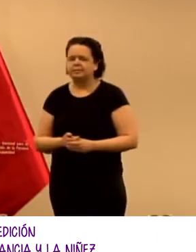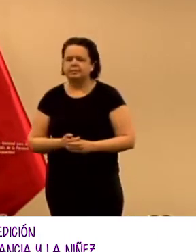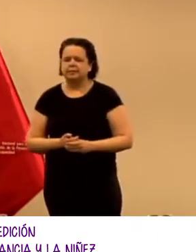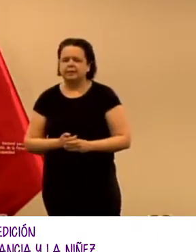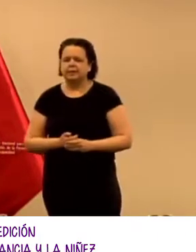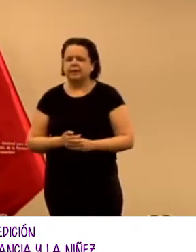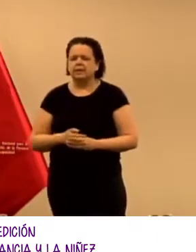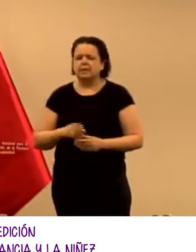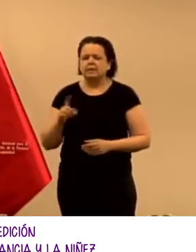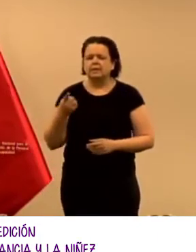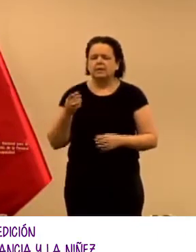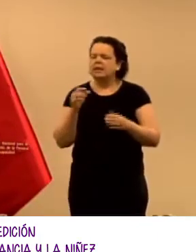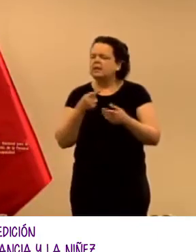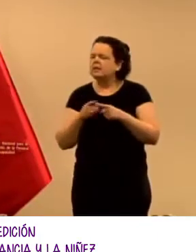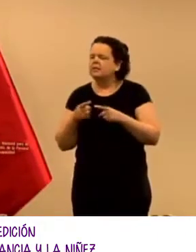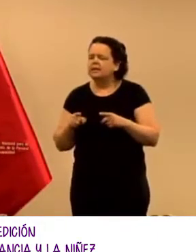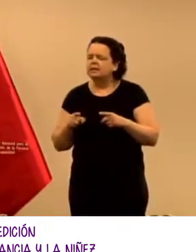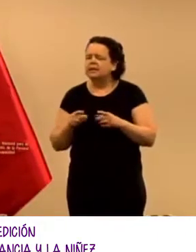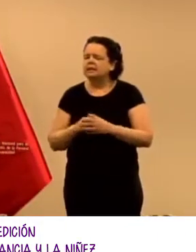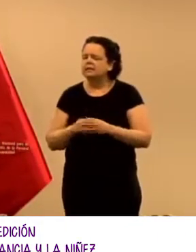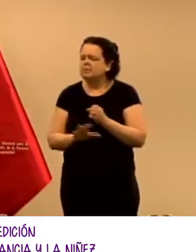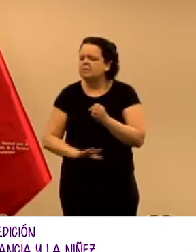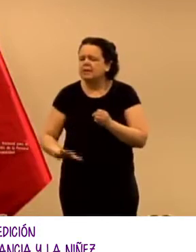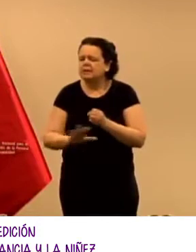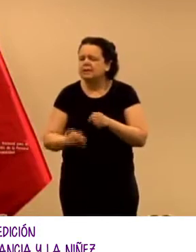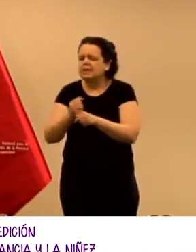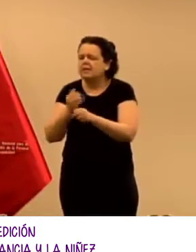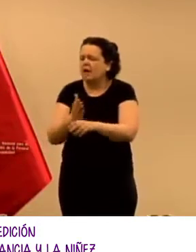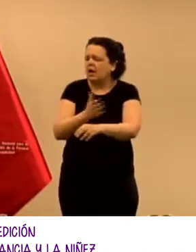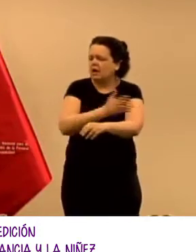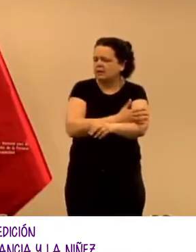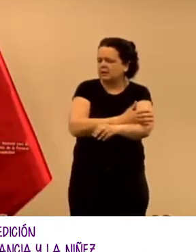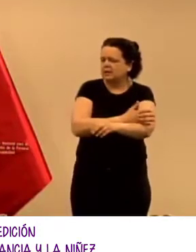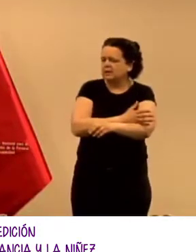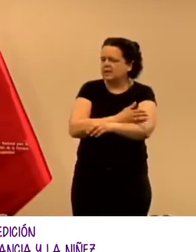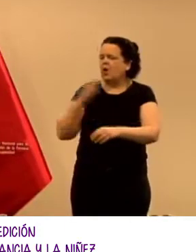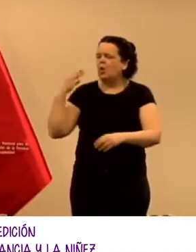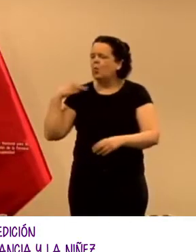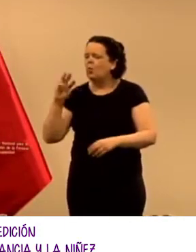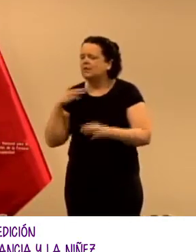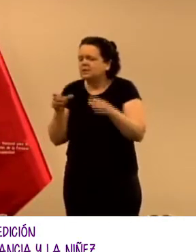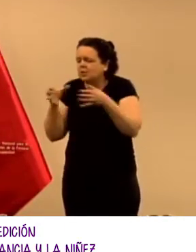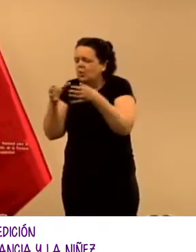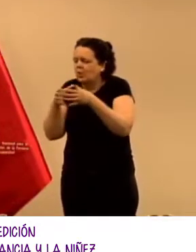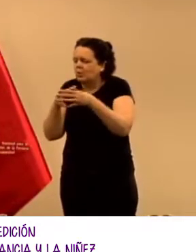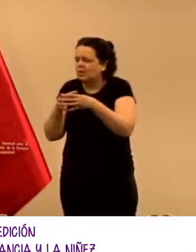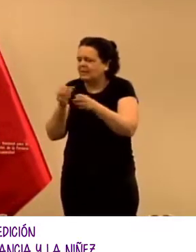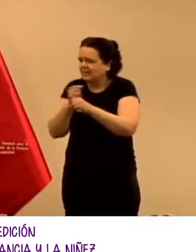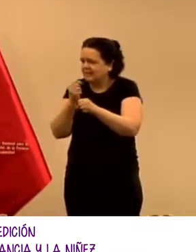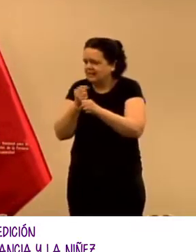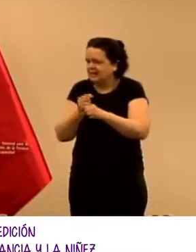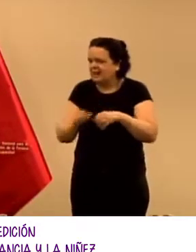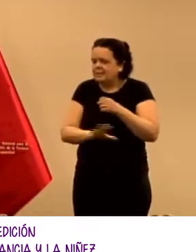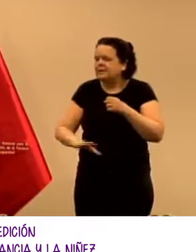Basarse en los principios rectores. El módulo está basado en todo el trabajo previo que hizo el grupo de Washington, en todo el enfoque funcional,